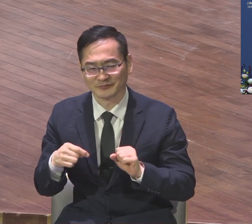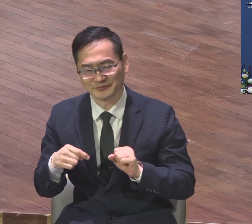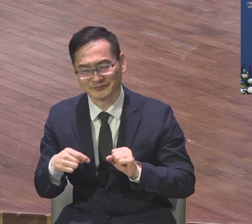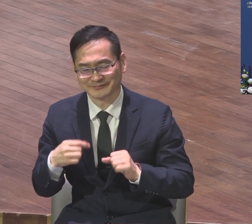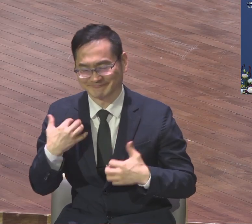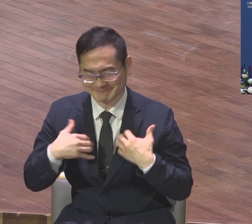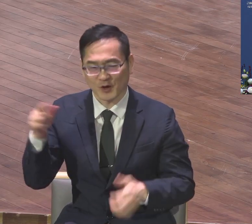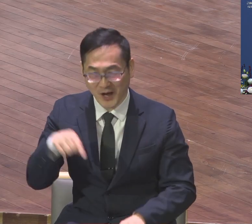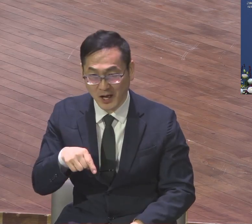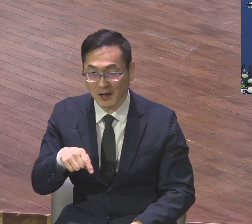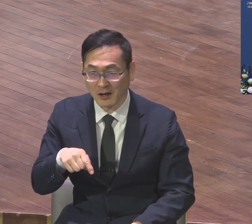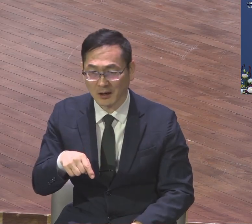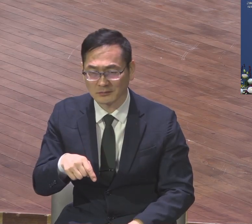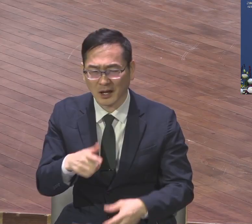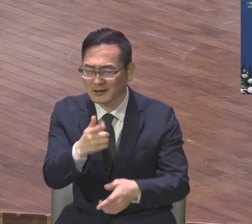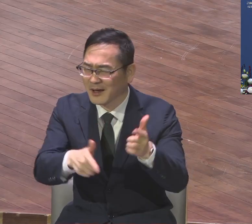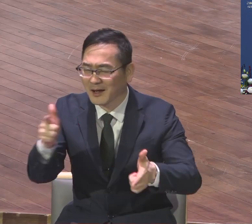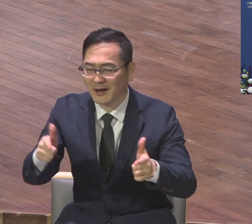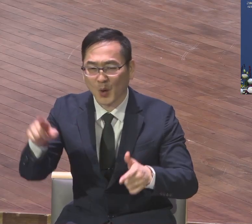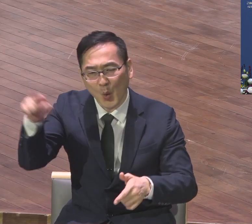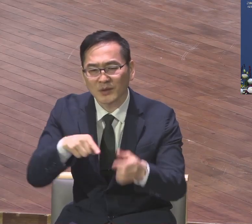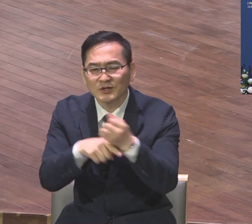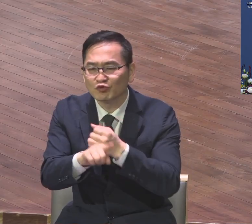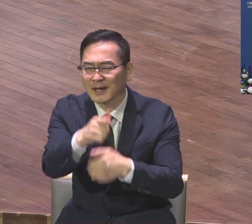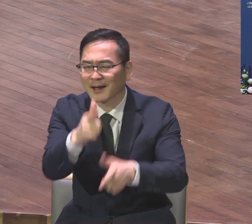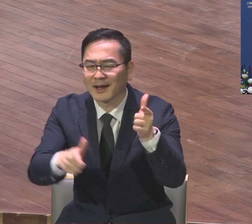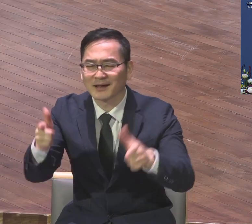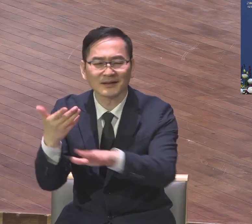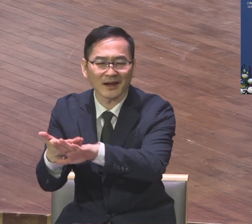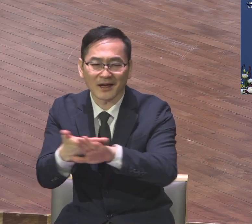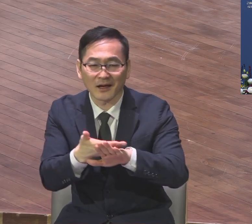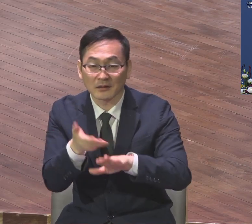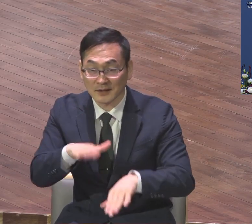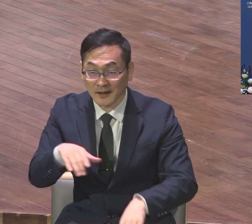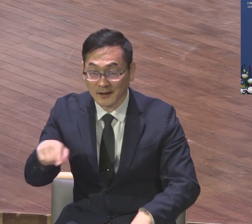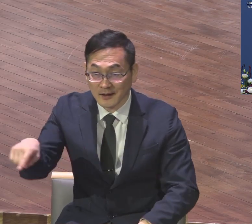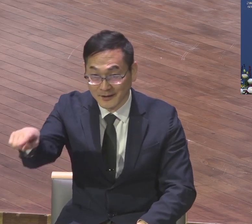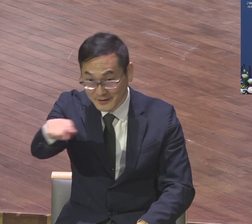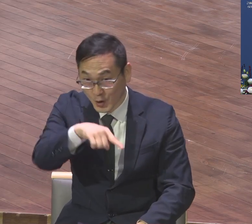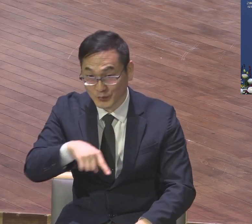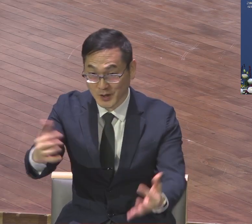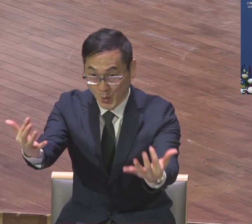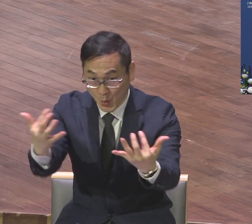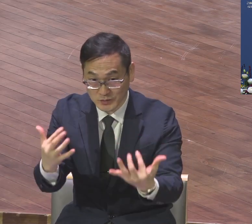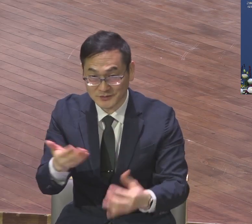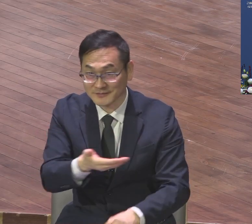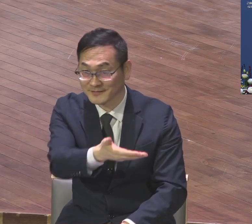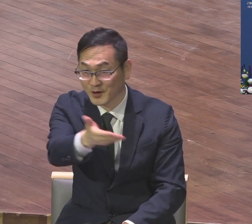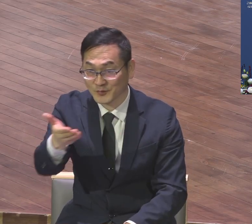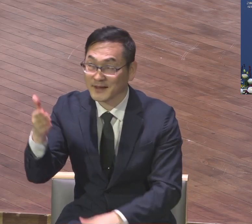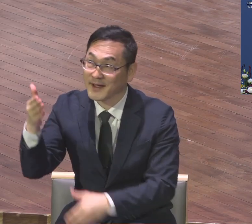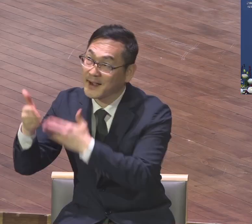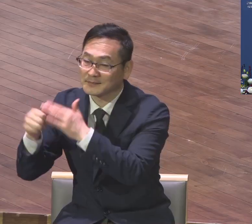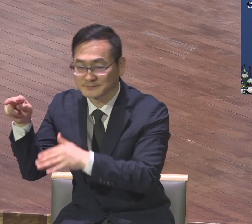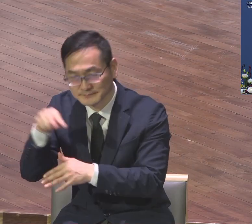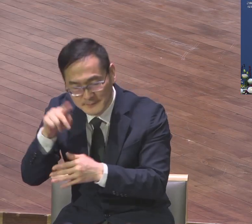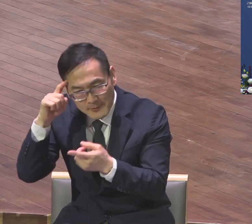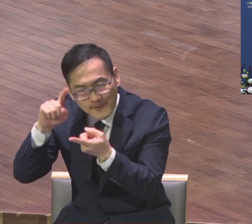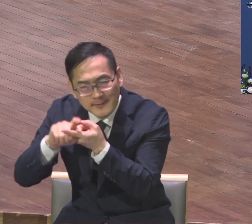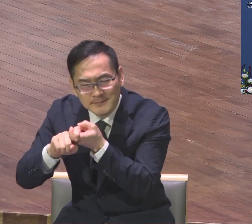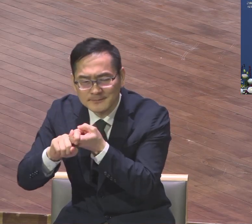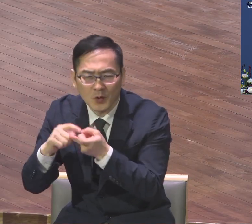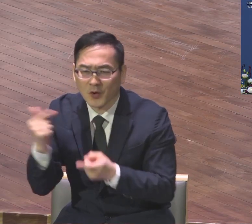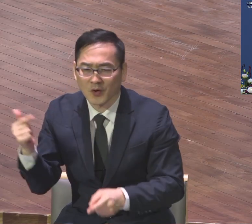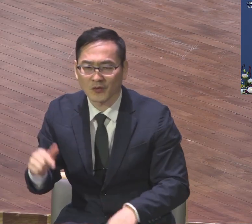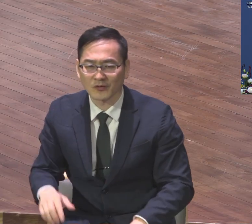여러분들이 여러분 한 사람 한 사람이 하나님의 최고의 관심이라는 것입니다. 여러분 집에서 별로